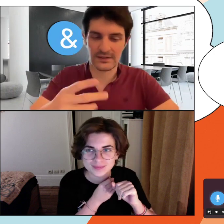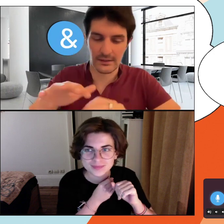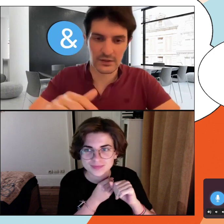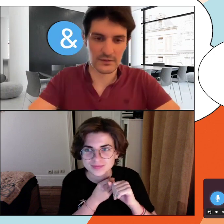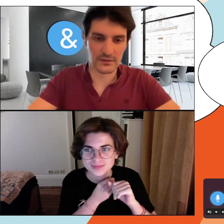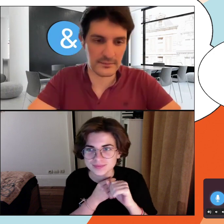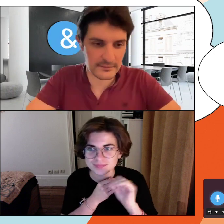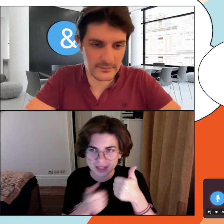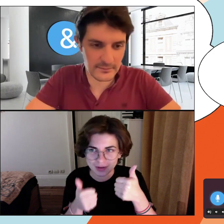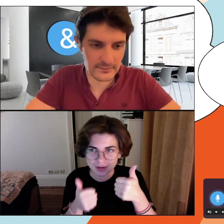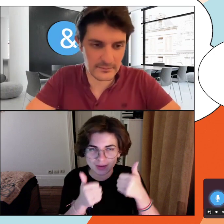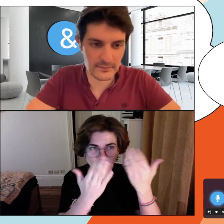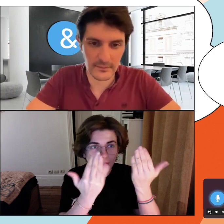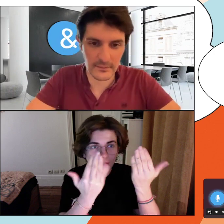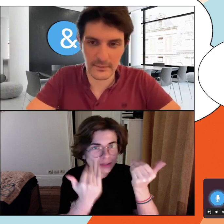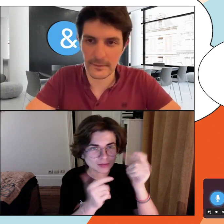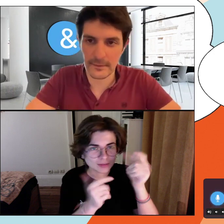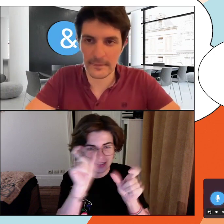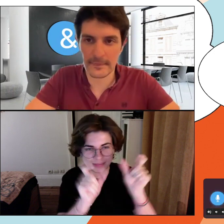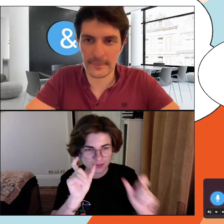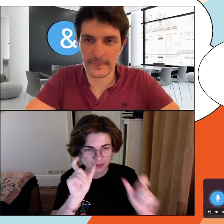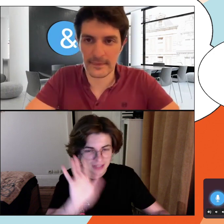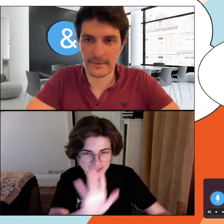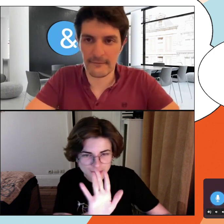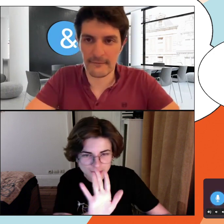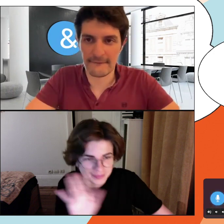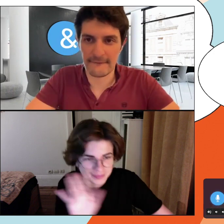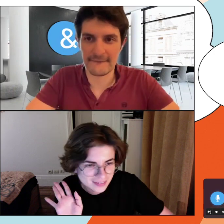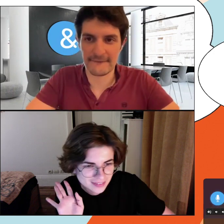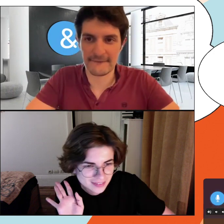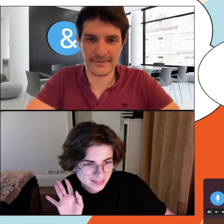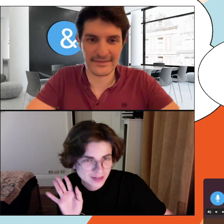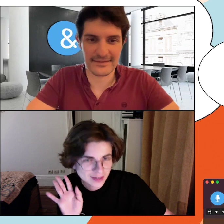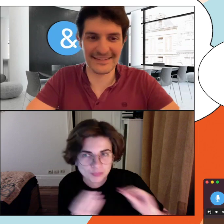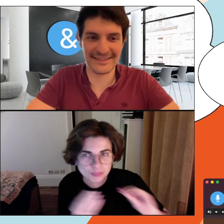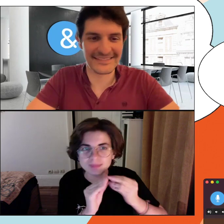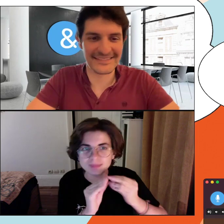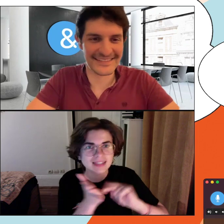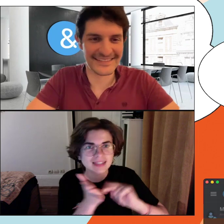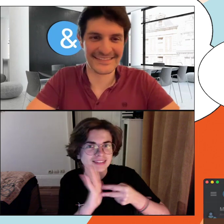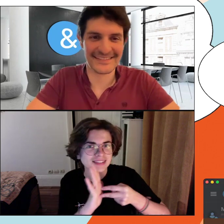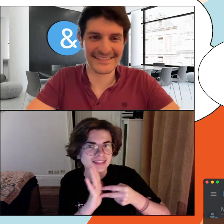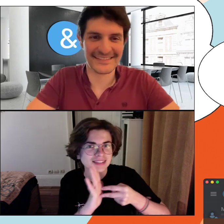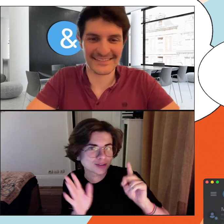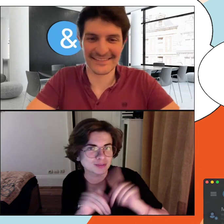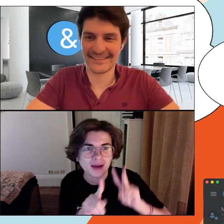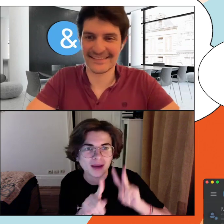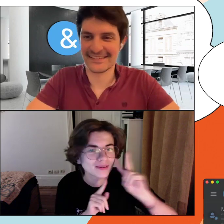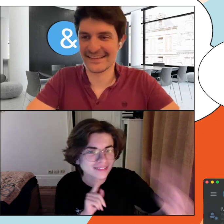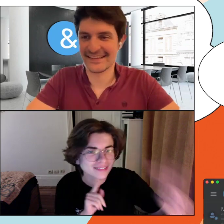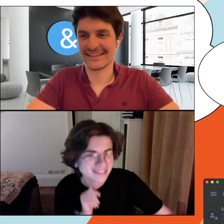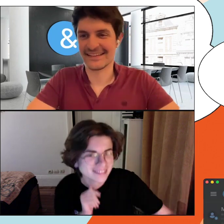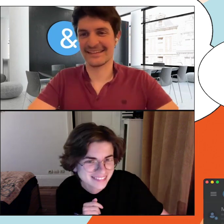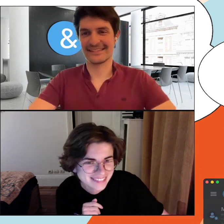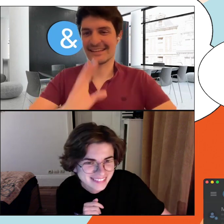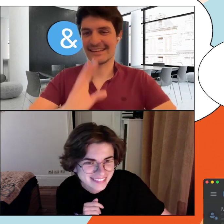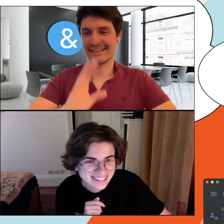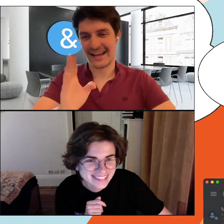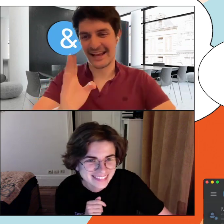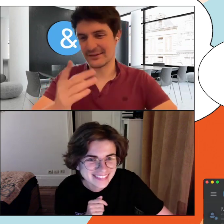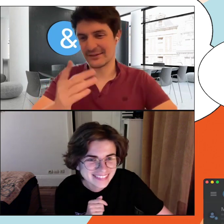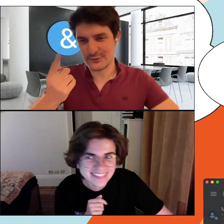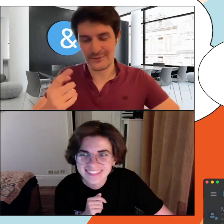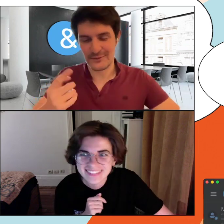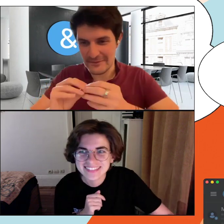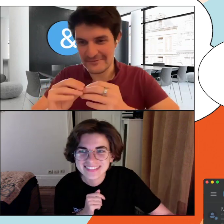marche. Bon, attendez les personnes, attendez. Problème technique, comme d'hab. Direct,